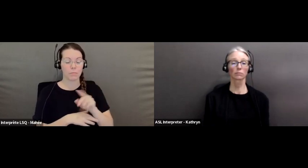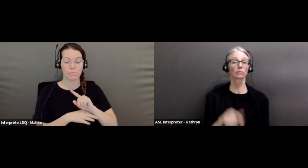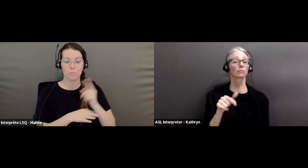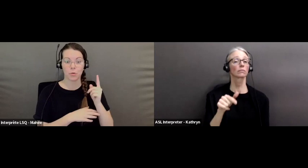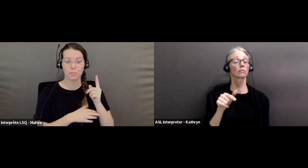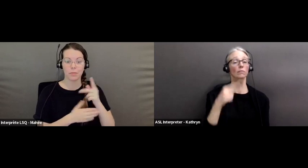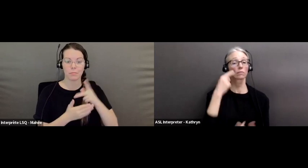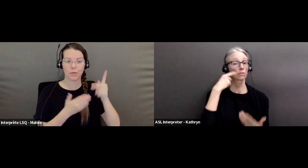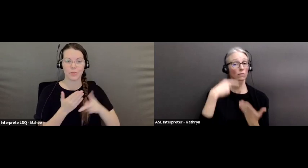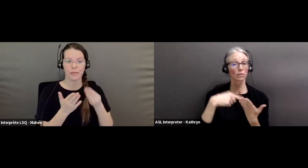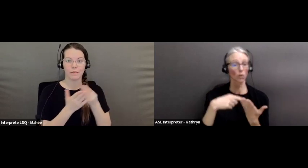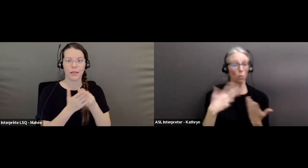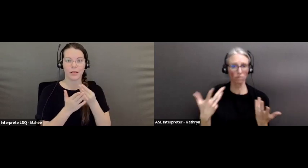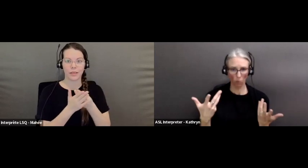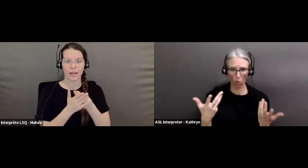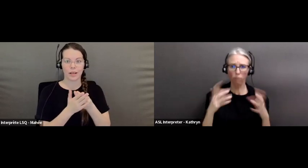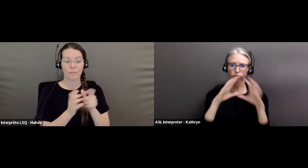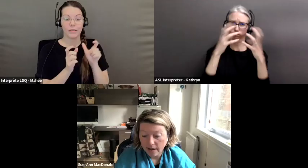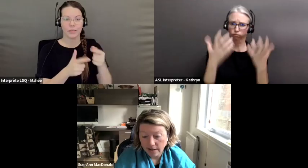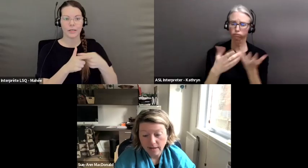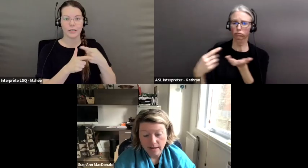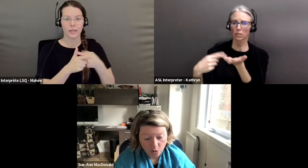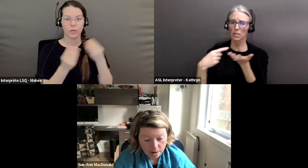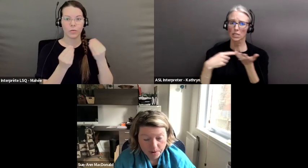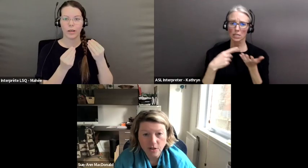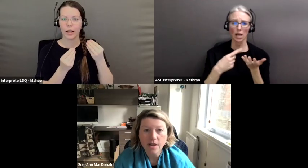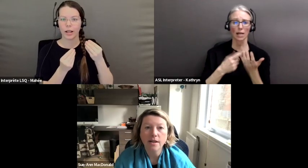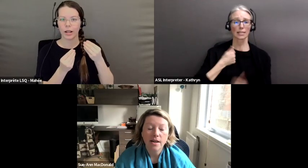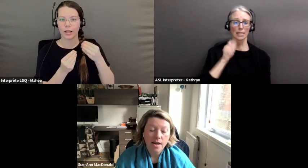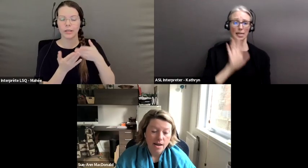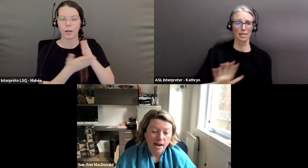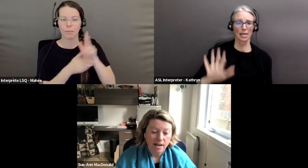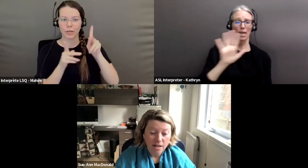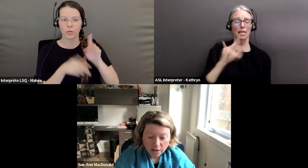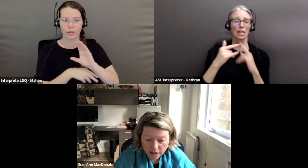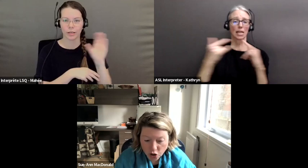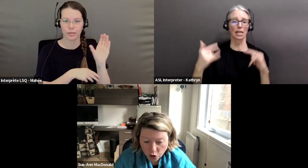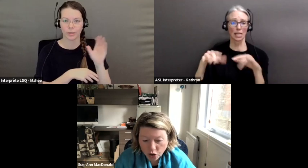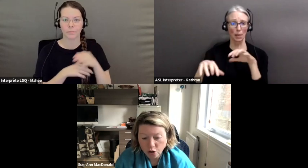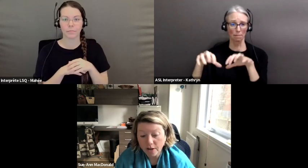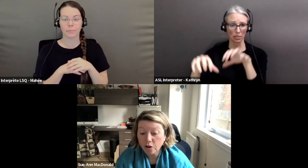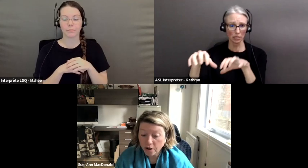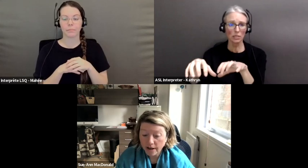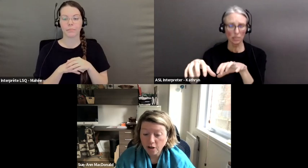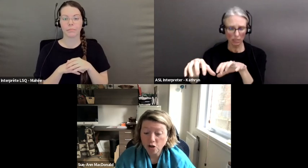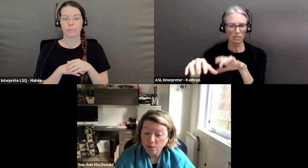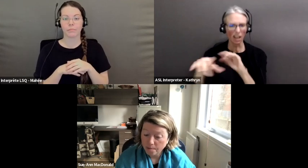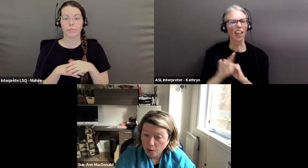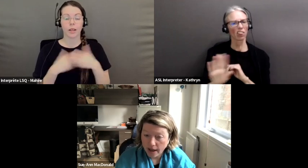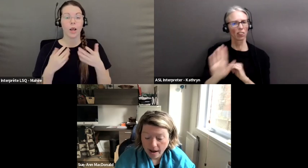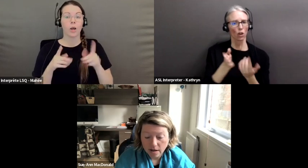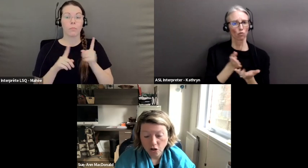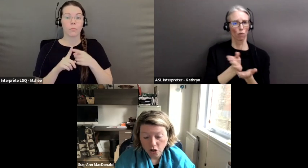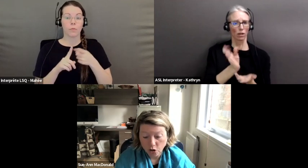bureau de la défenseur du logement situé à la Commission canadienne des droits de la personne. D'entrée de jeu, je souhaite reconnaître que je